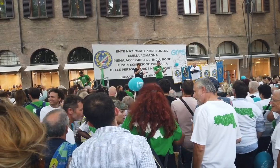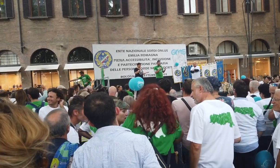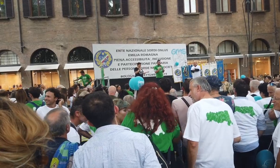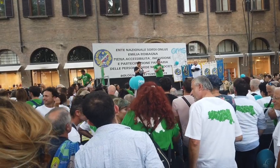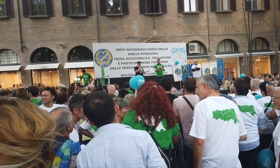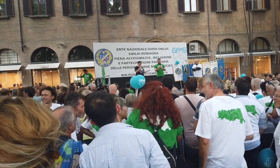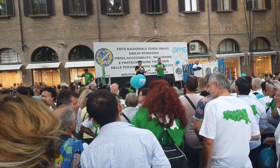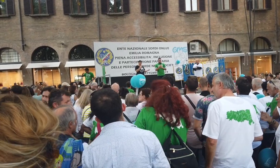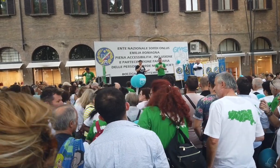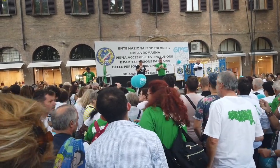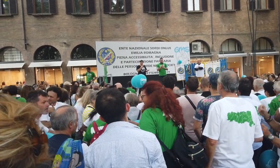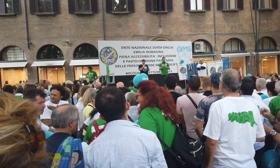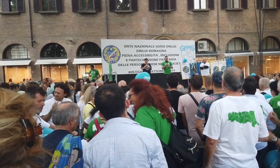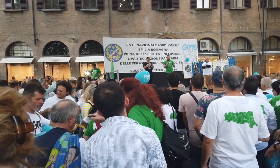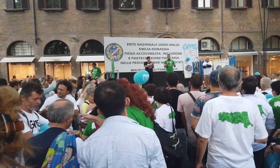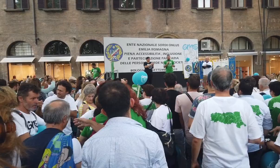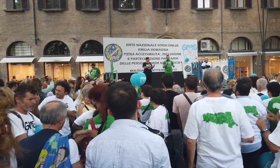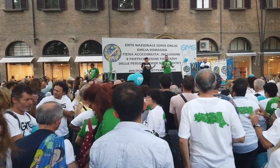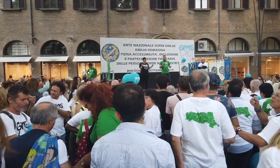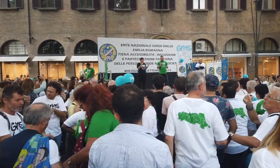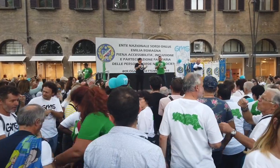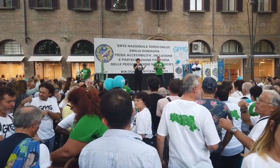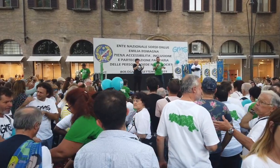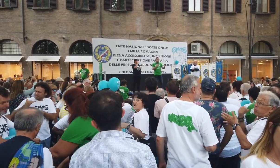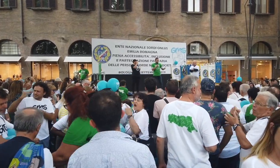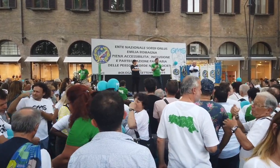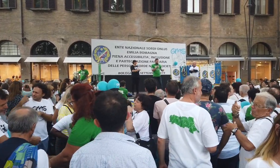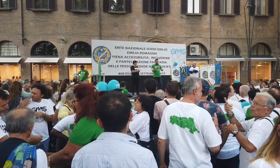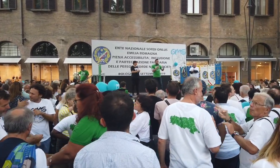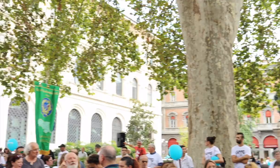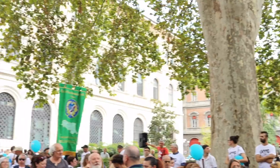queste difficoltà. Ora il progetto di legge ovviamente è stato approvato.